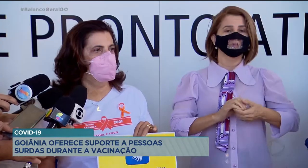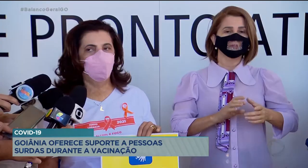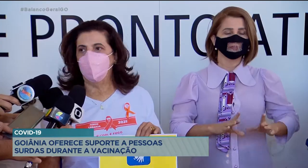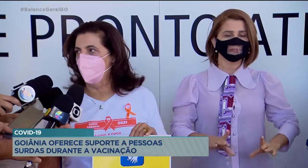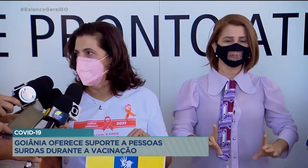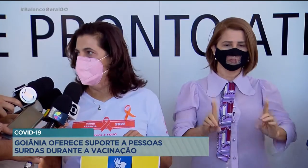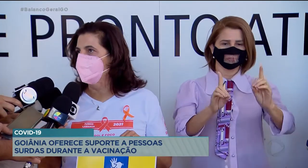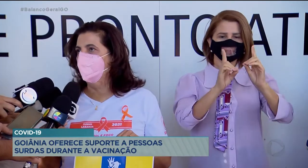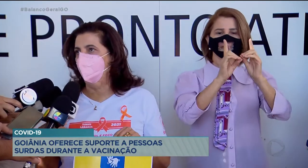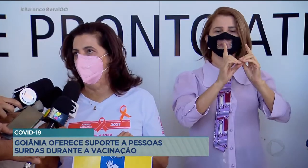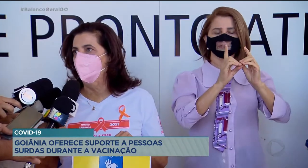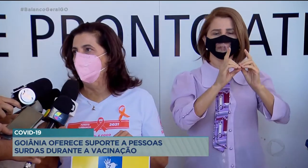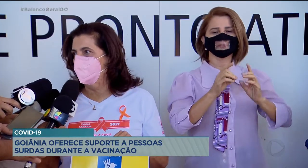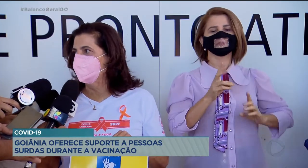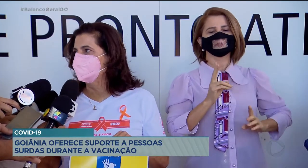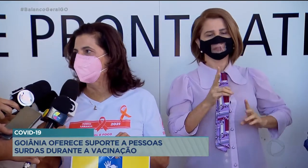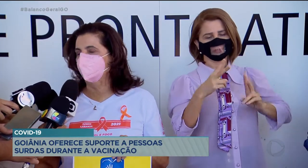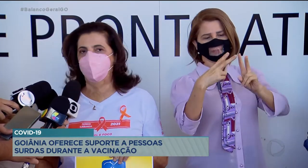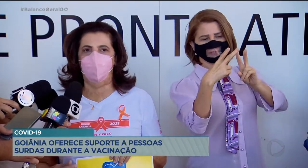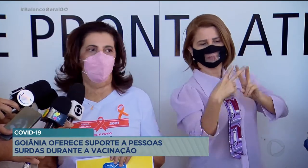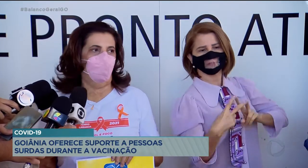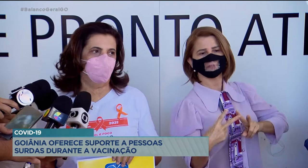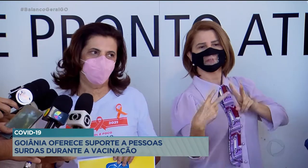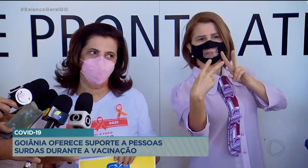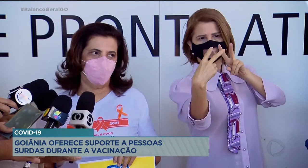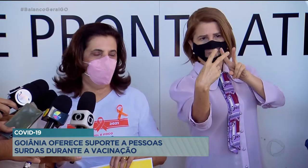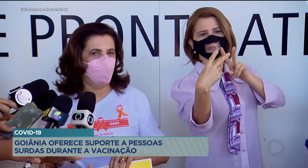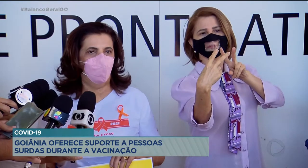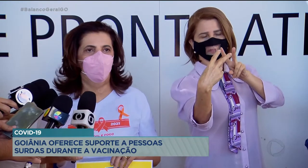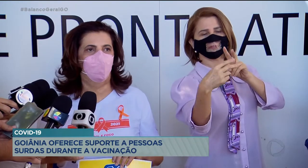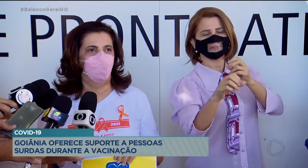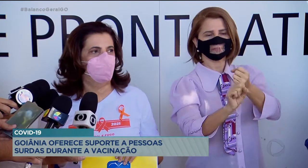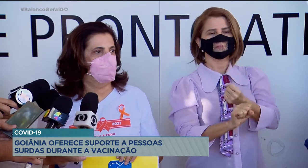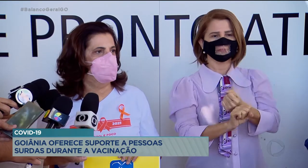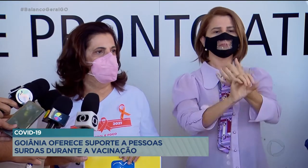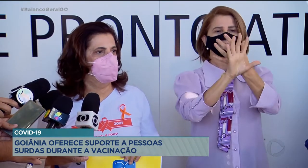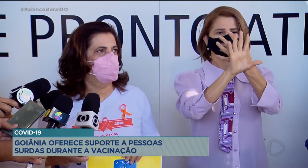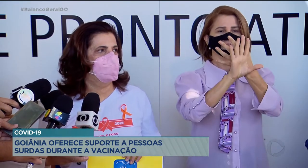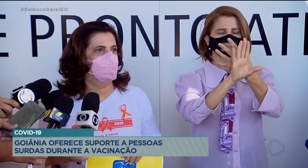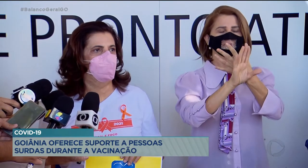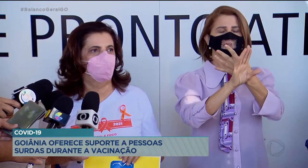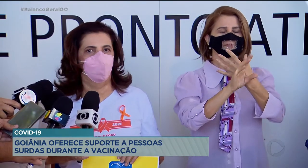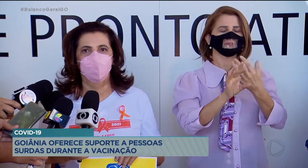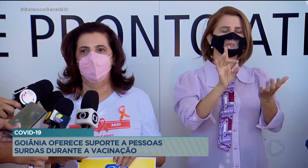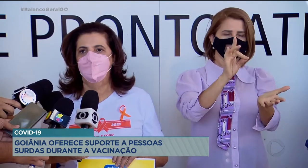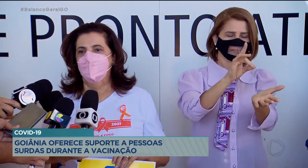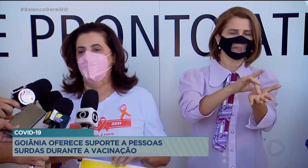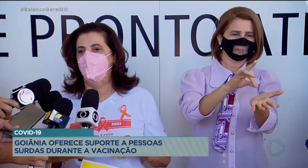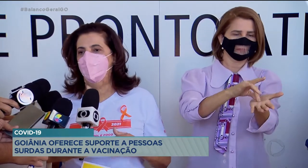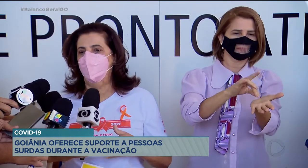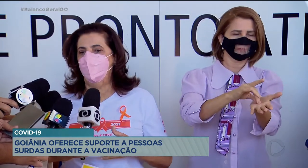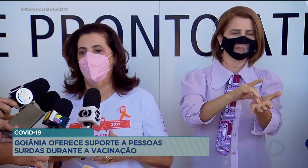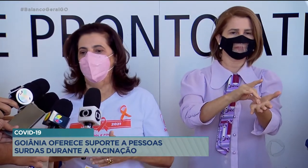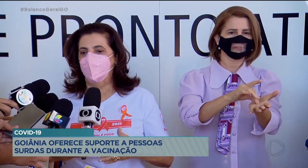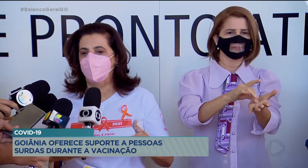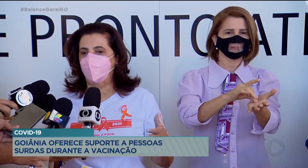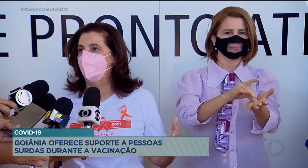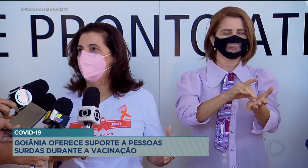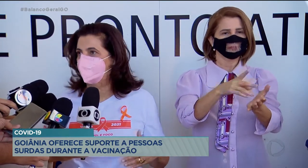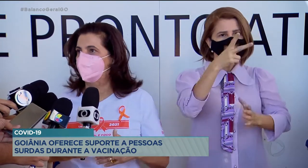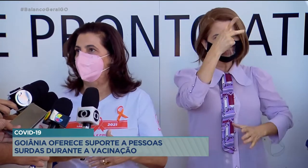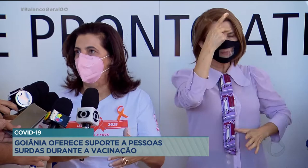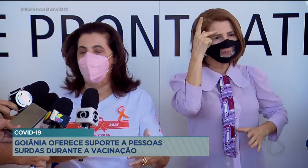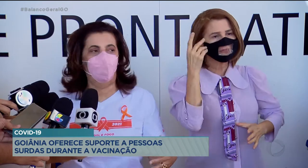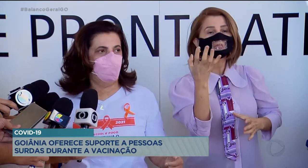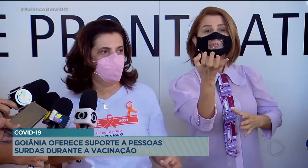O virtual será o mais acessado, eu tenho convicção disso, porque as pessoas